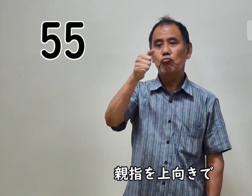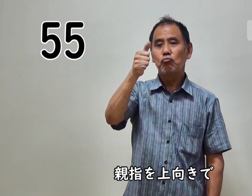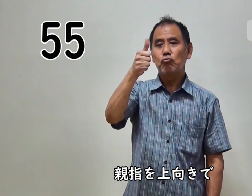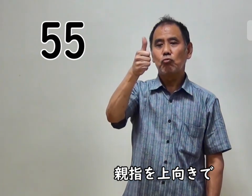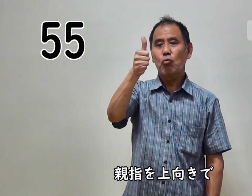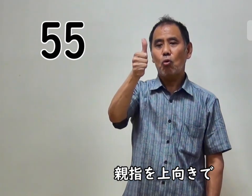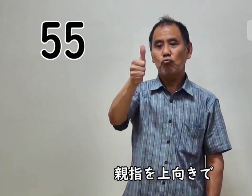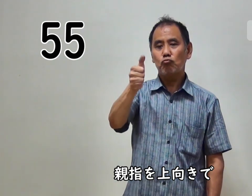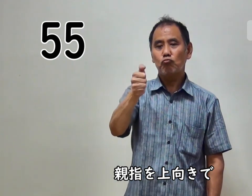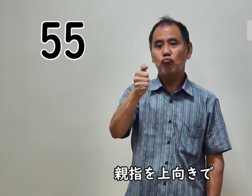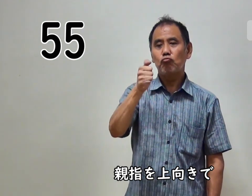五十五、